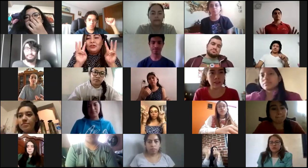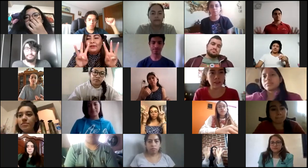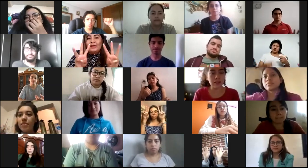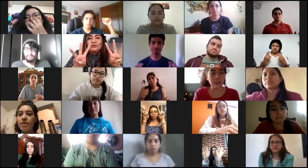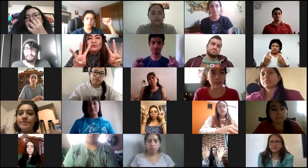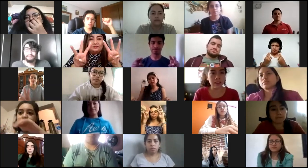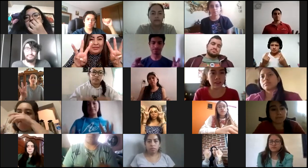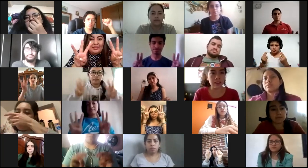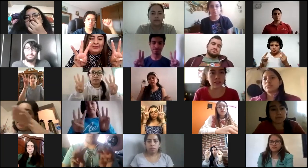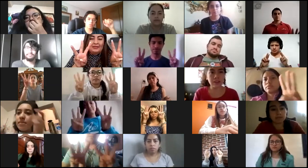W.